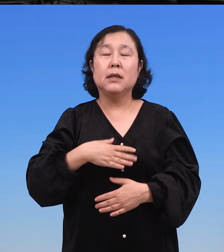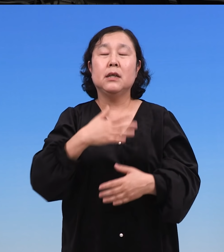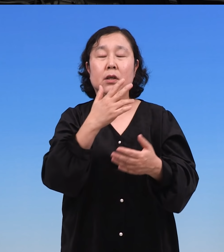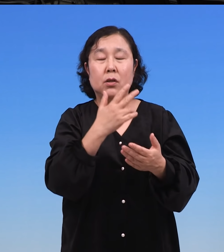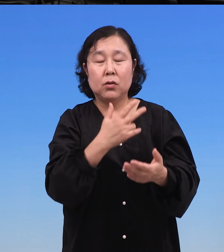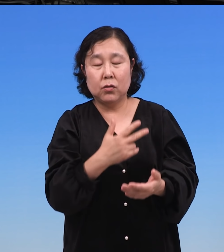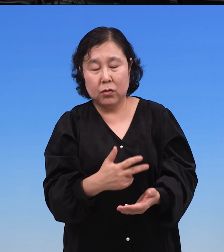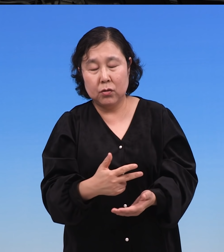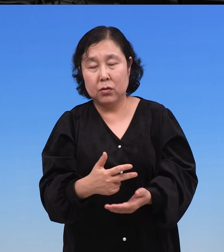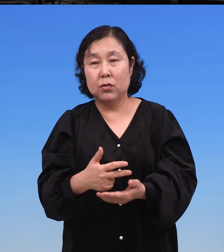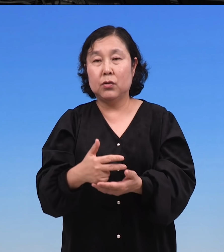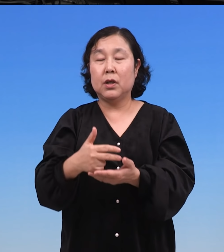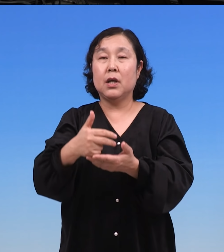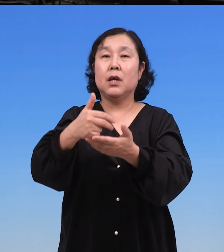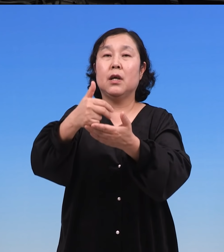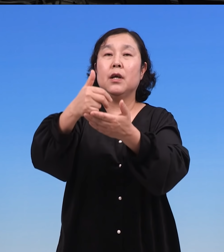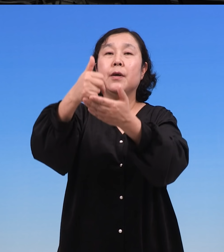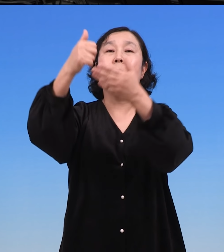아시는 주님